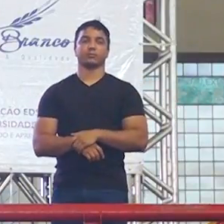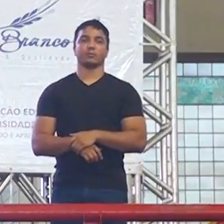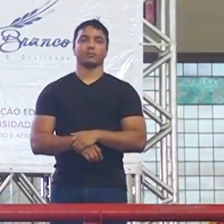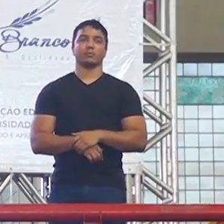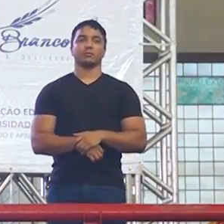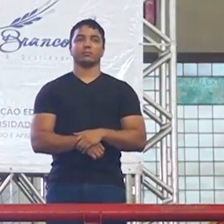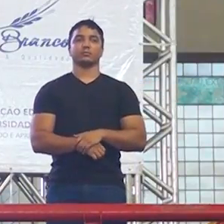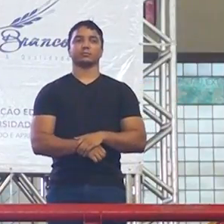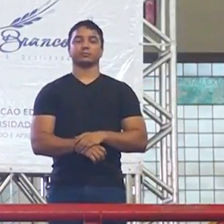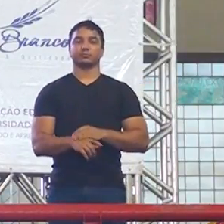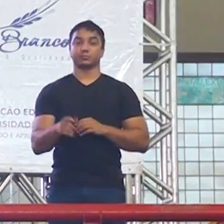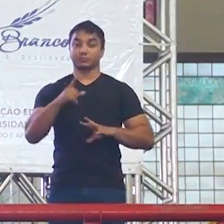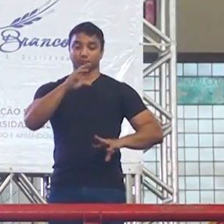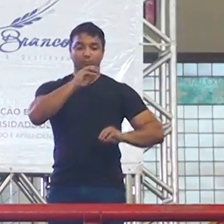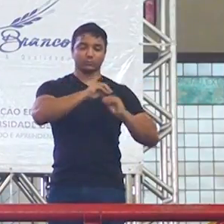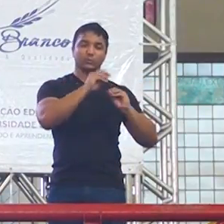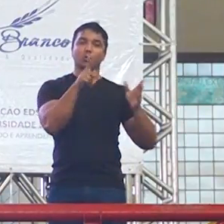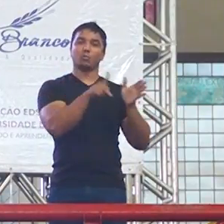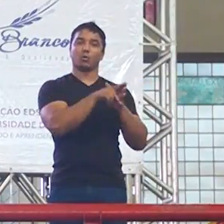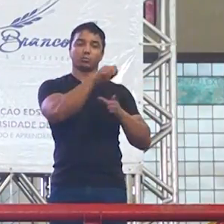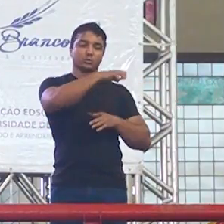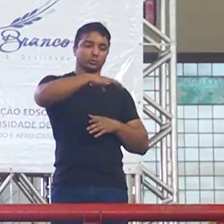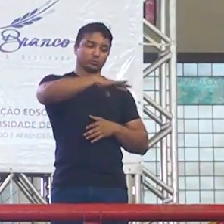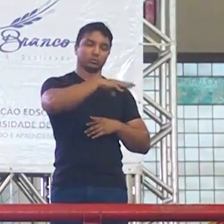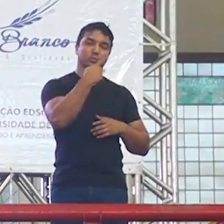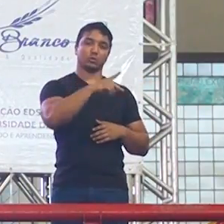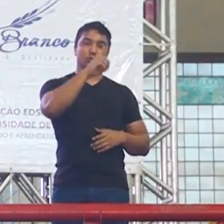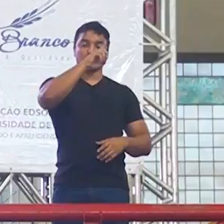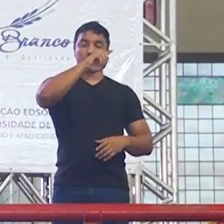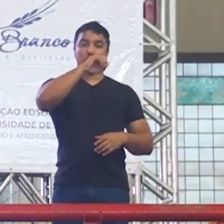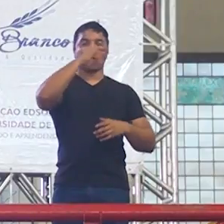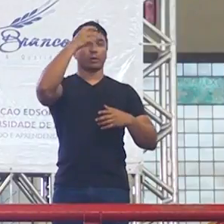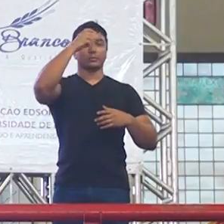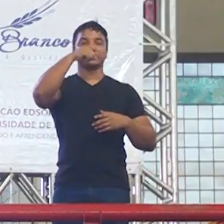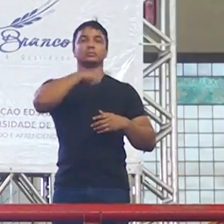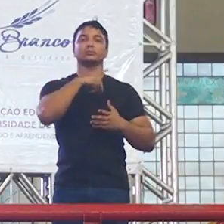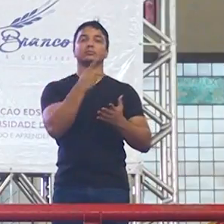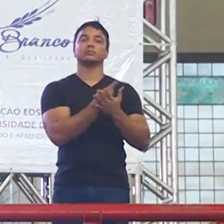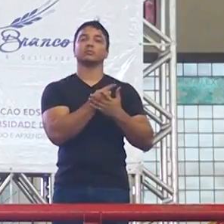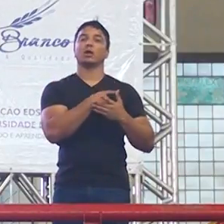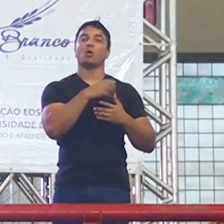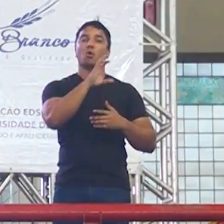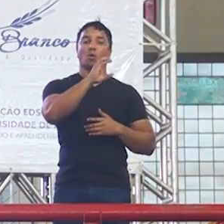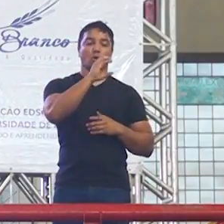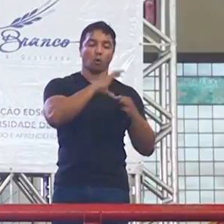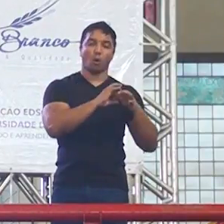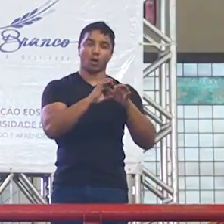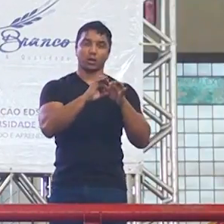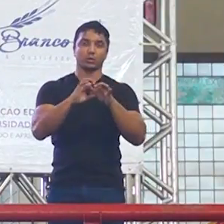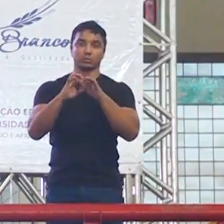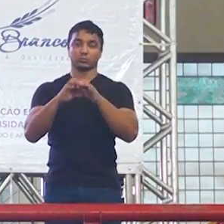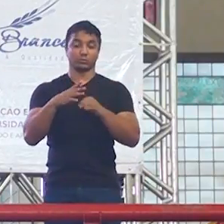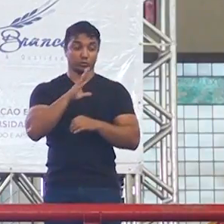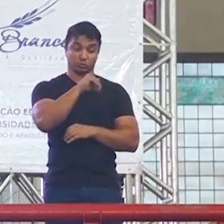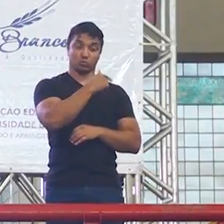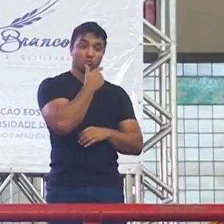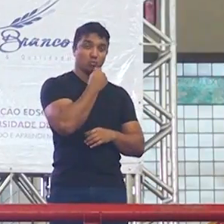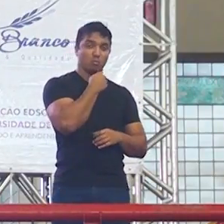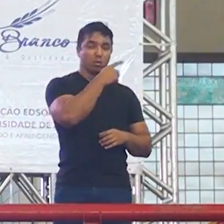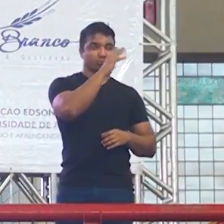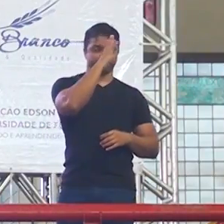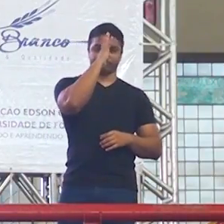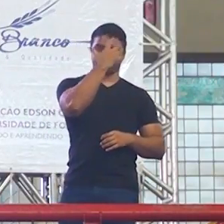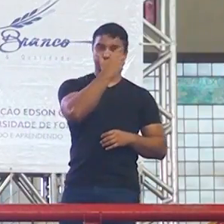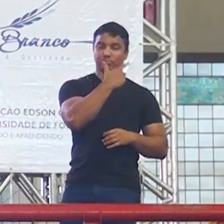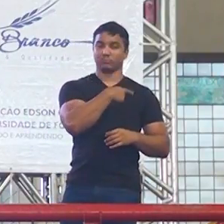disse, associado ao circuito da ducha, interrompe a corrente. Chamado para sanar, chamado para